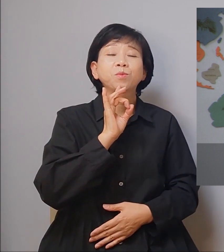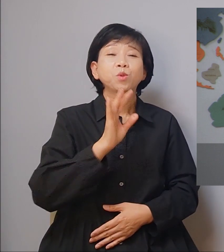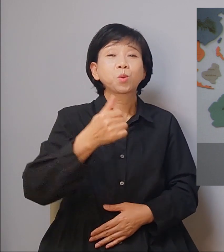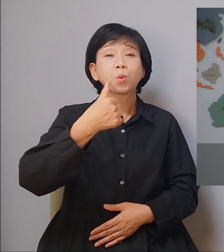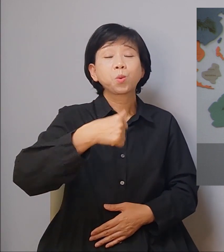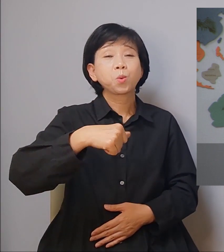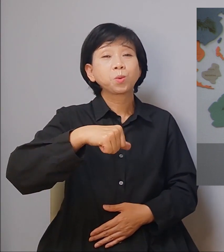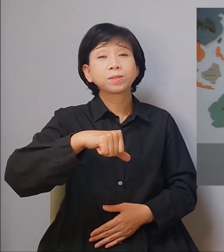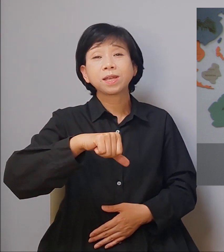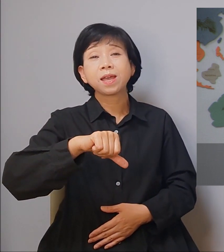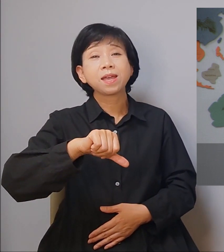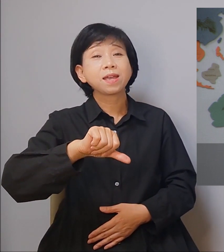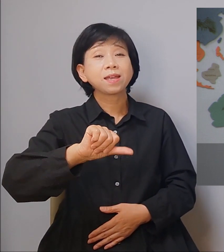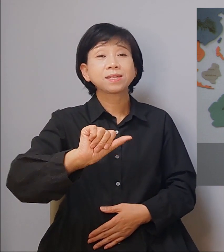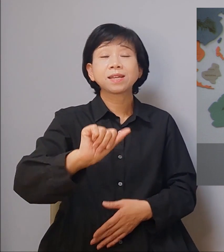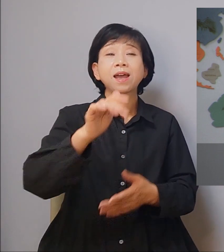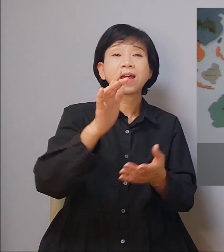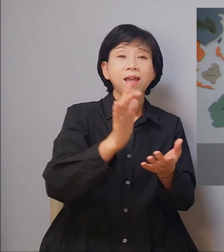하나님